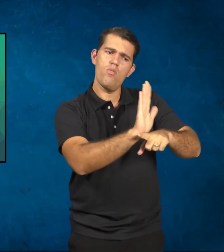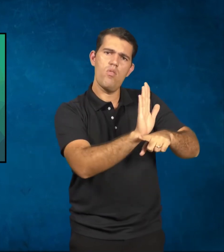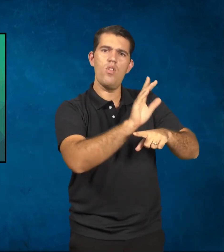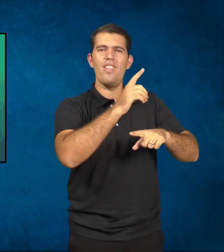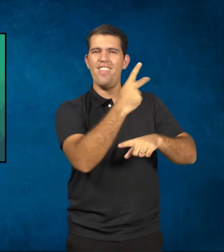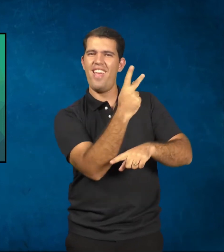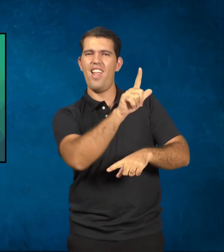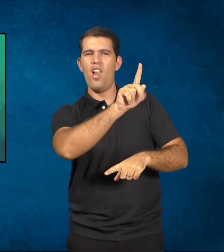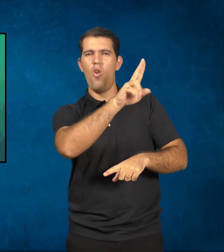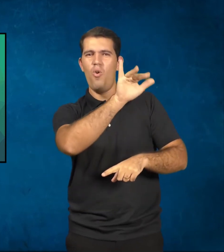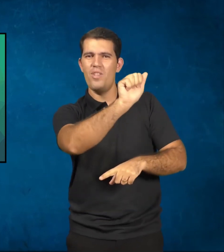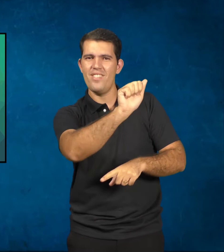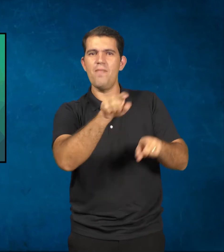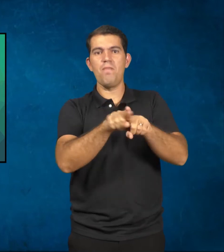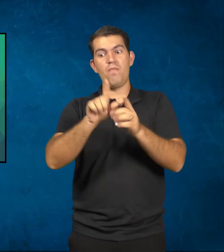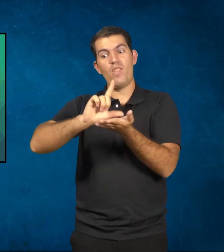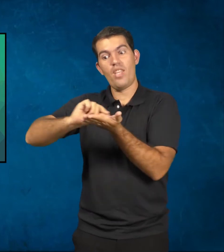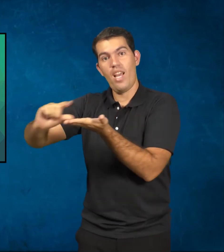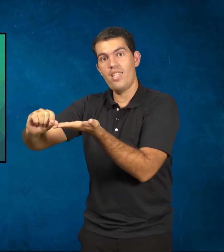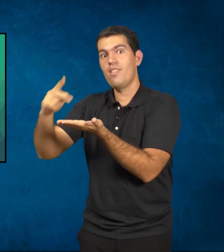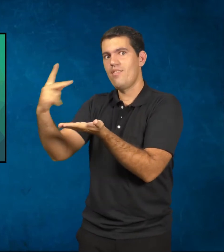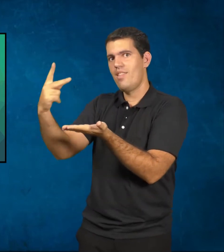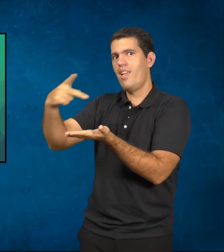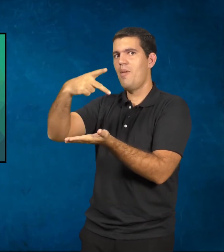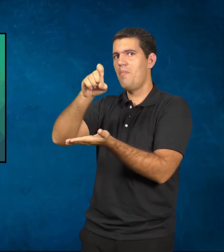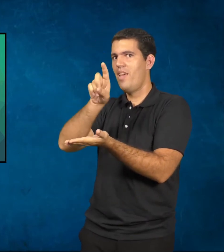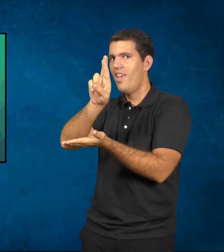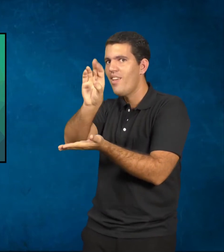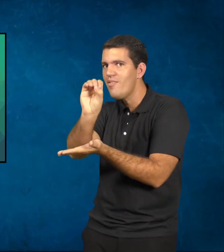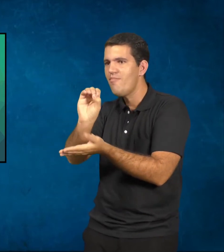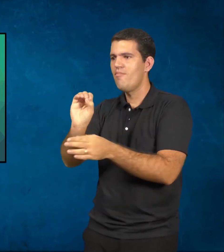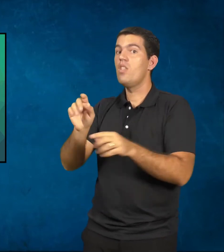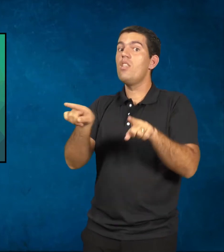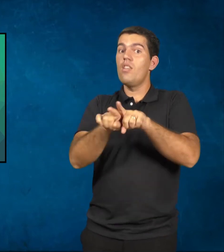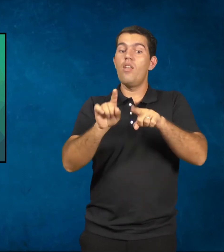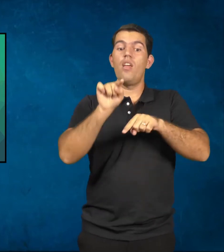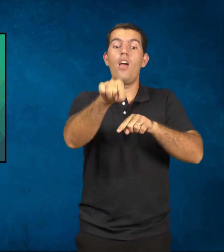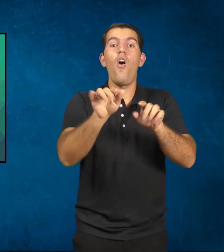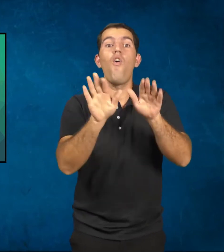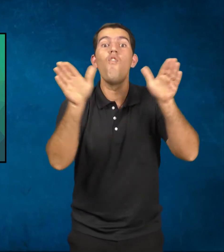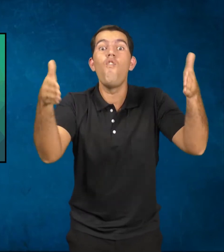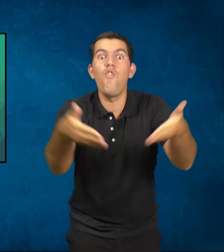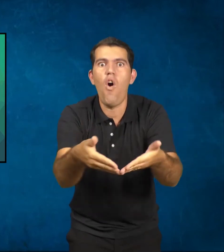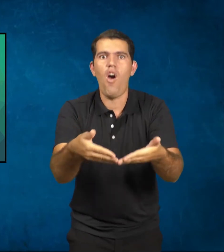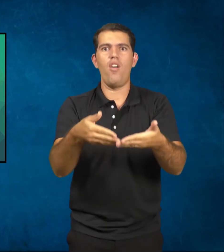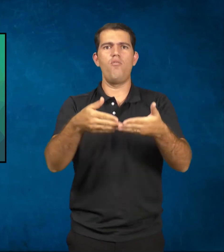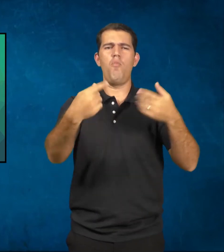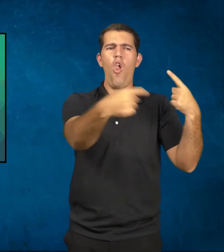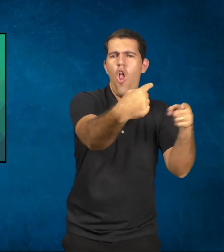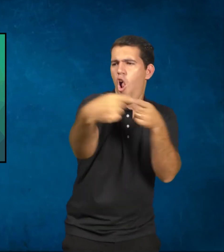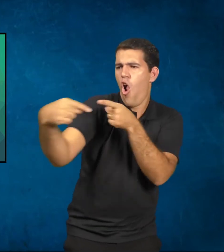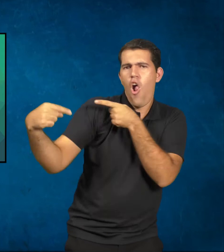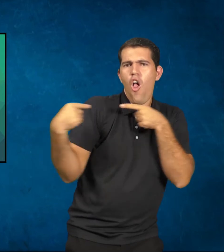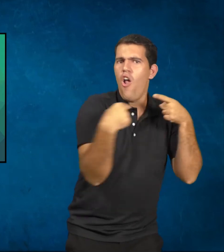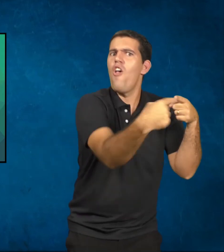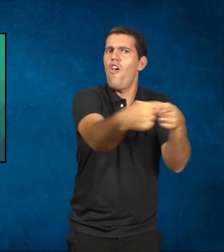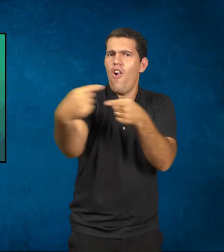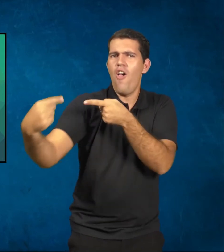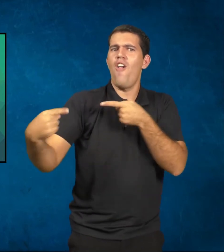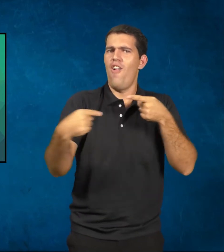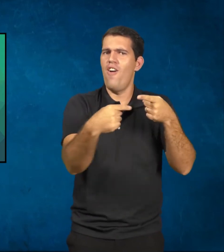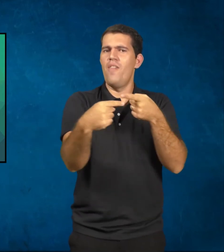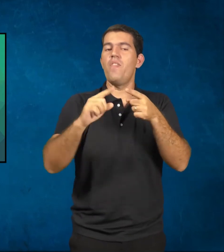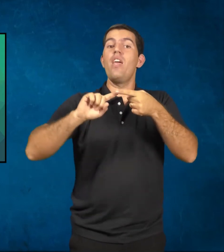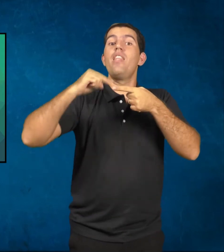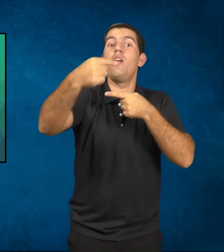Lúcia Galvão e sobre o artigo do Pedro Jorge. Nos fóruns, discuta bastante com os colegas. Depois,